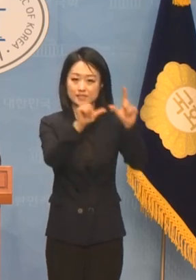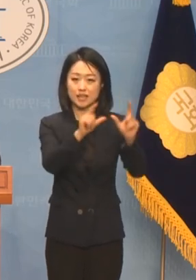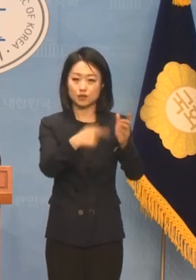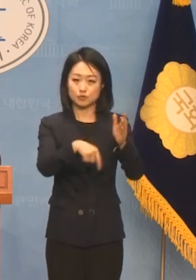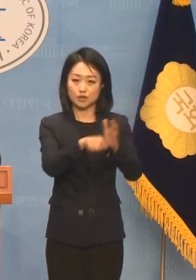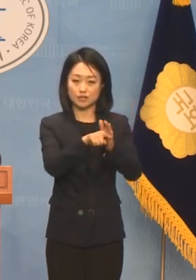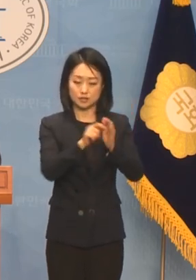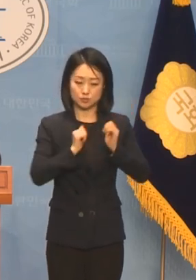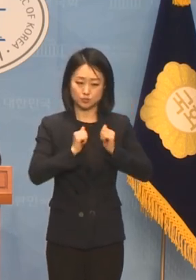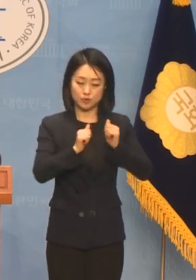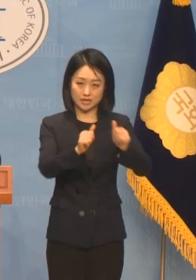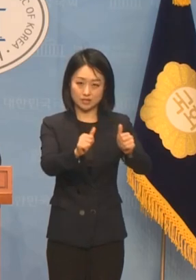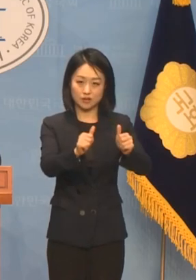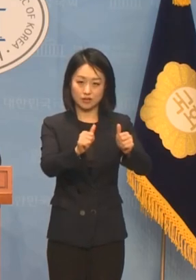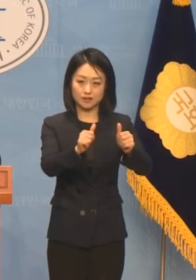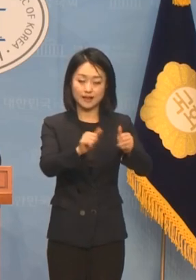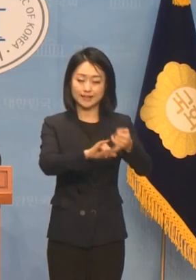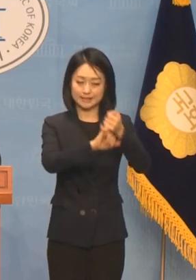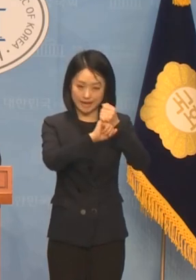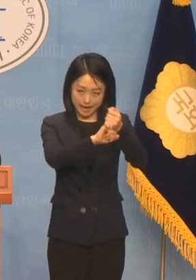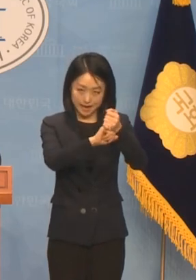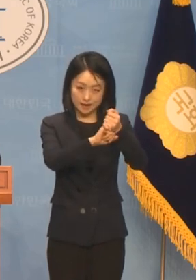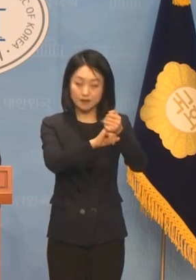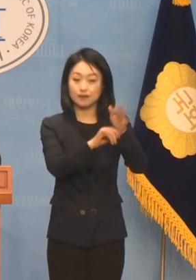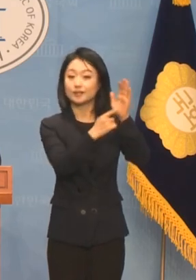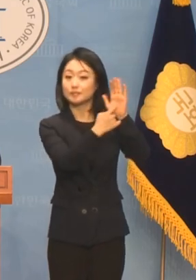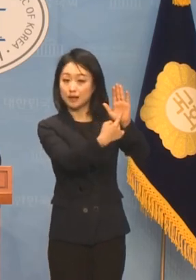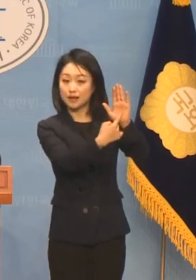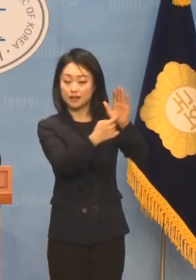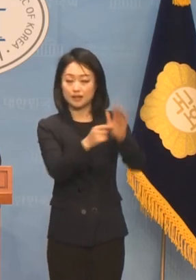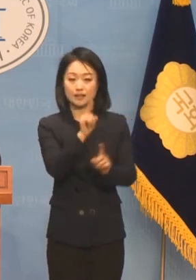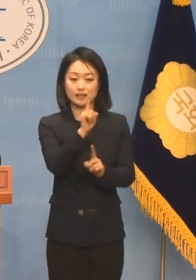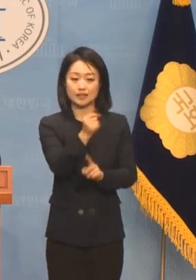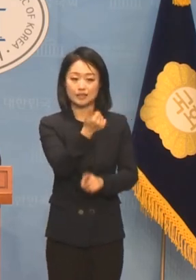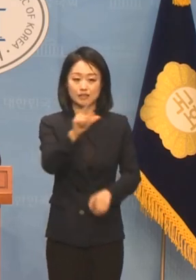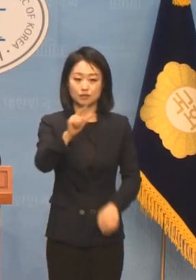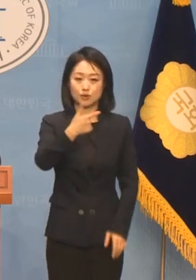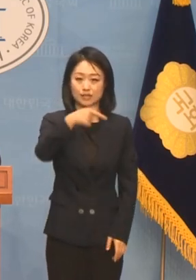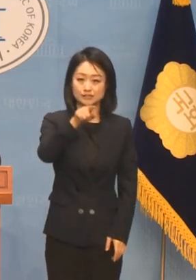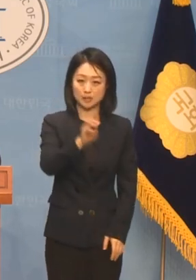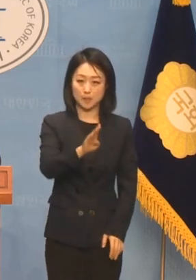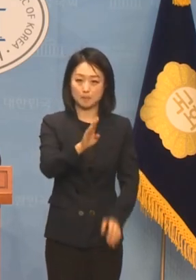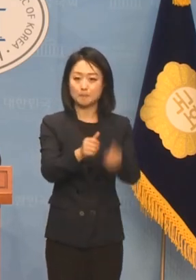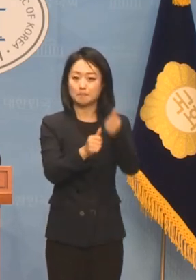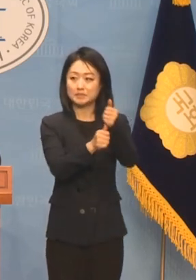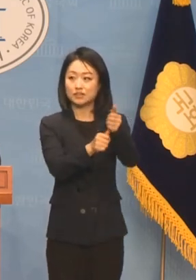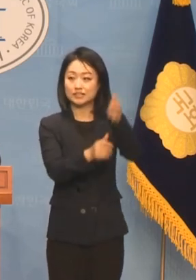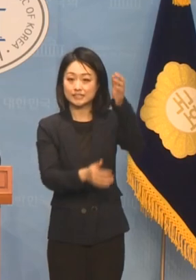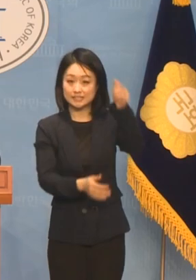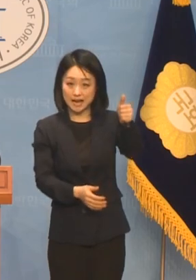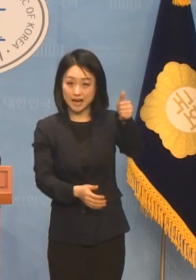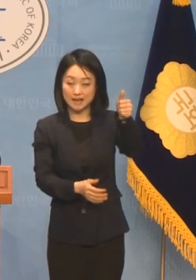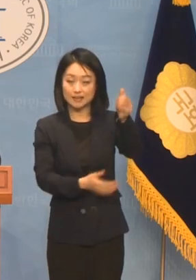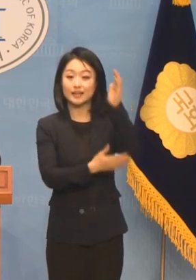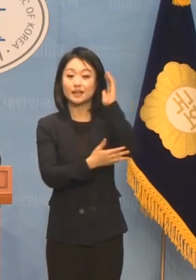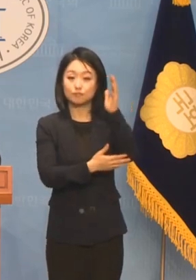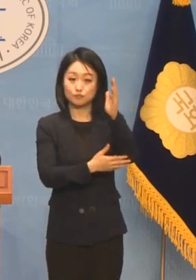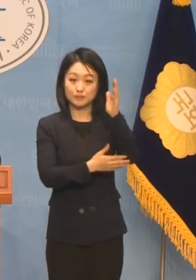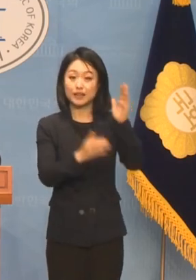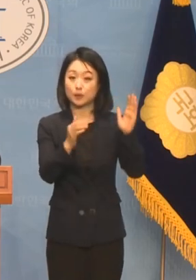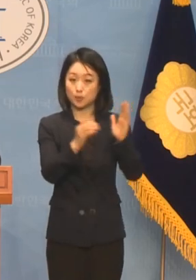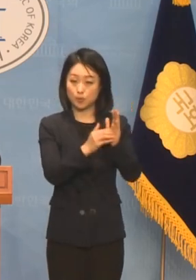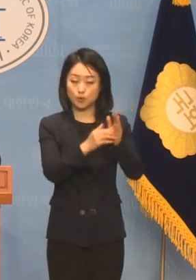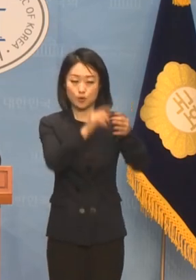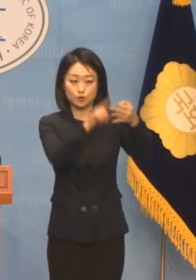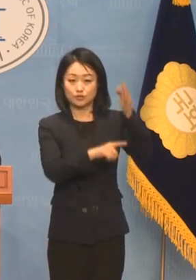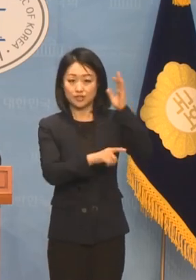최선을 다하겠다, 이렇게 말했습니다. 이관섭 대통령 비서실장이 언론 브리핑에서